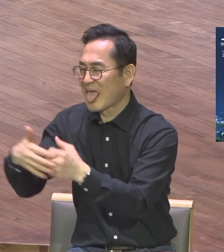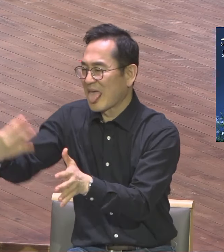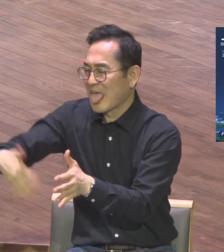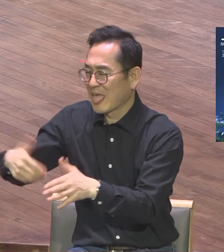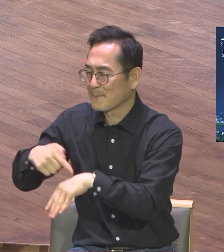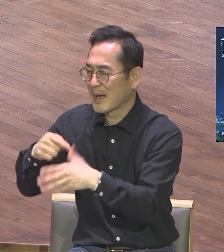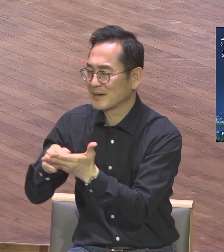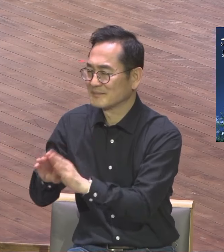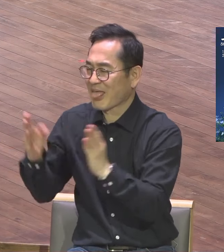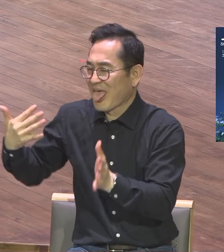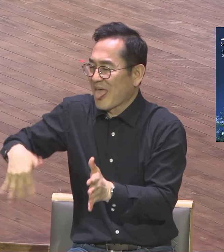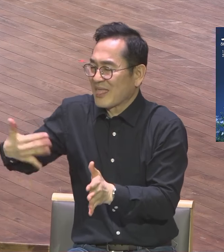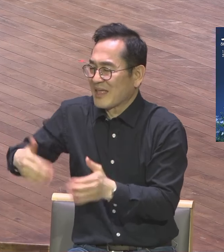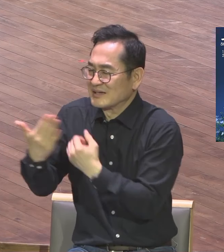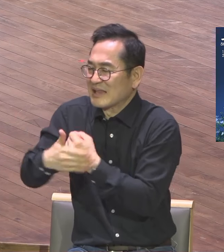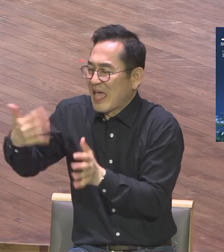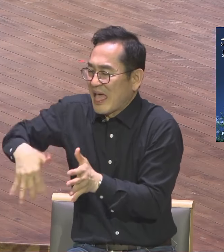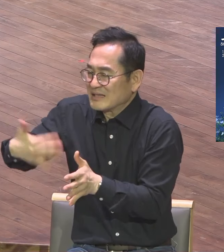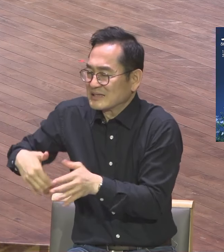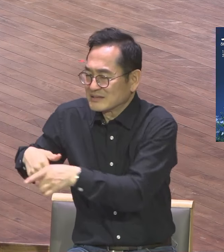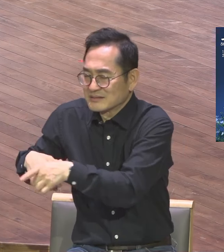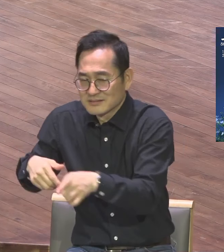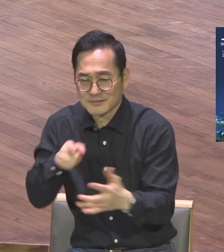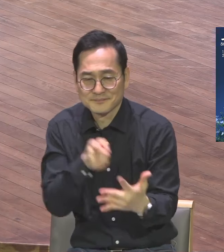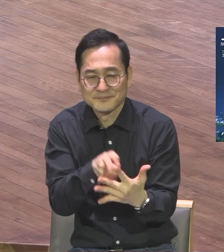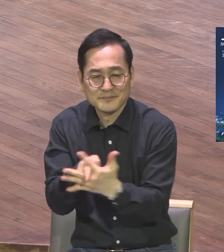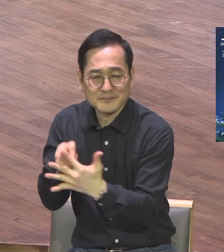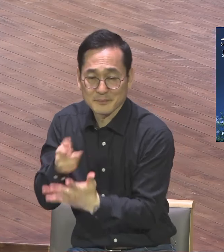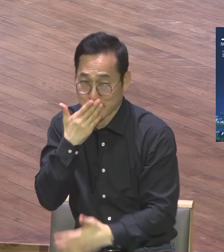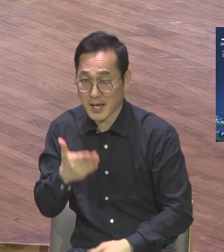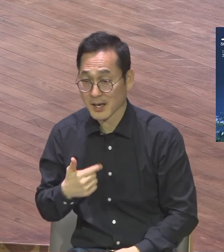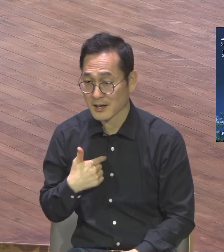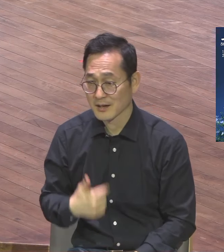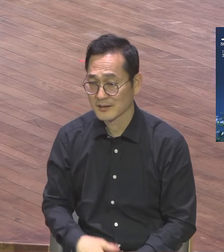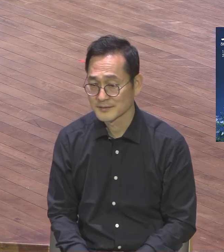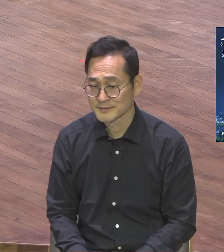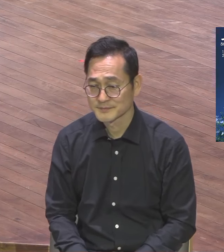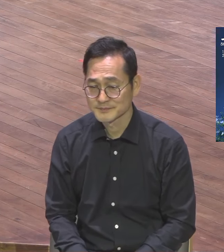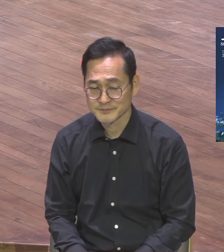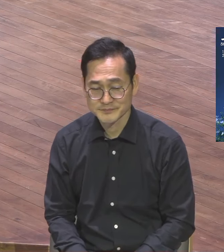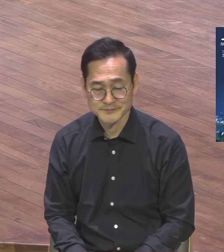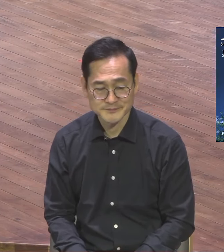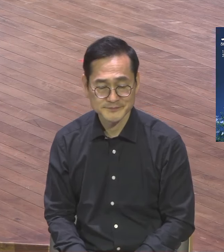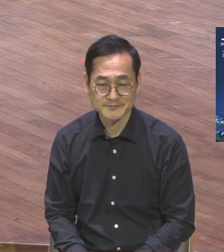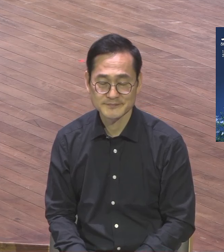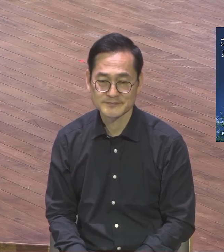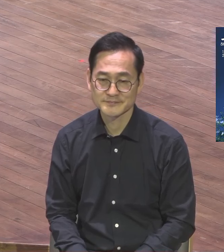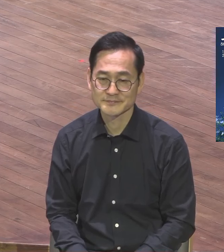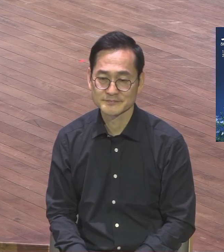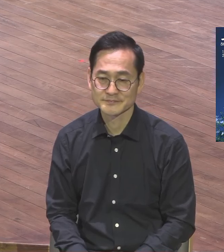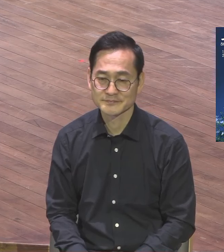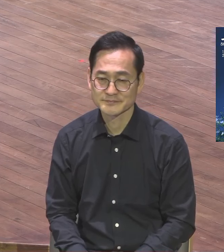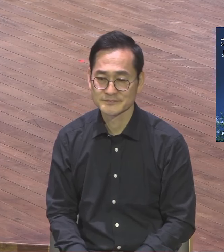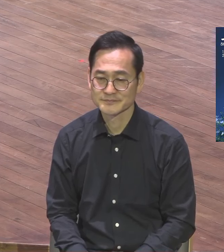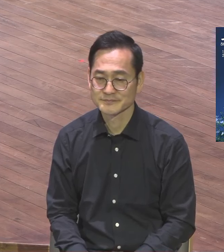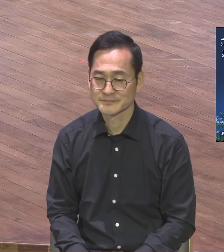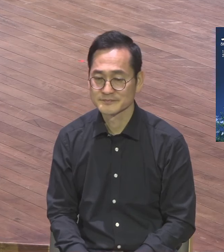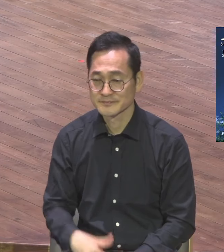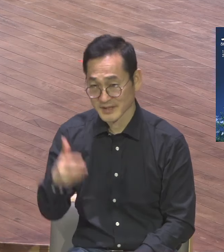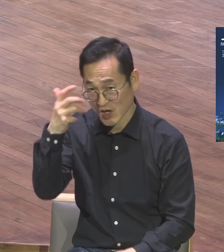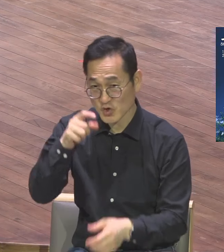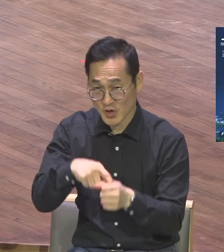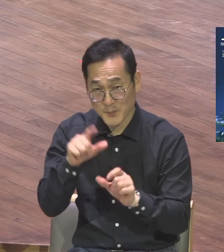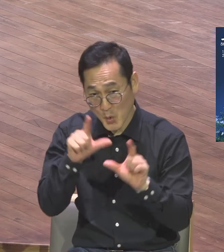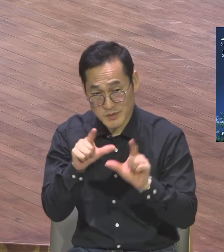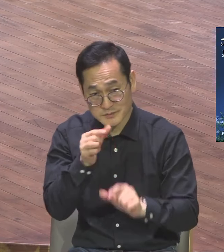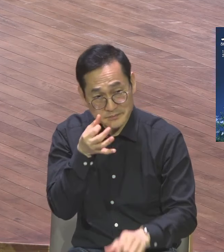열려 있구나. 은혜 못 받고 있구나. 다 보여. 그 예배들을 자세히 보면서 그 사람 영적 상태를 체크하는 겁니다. 내가 안